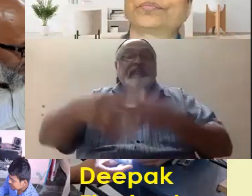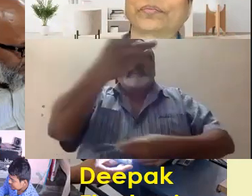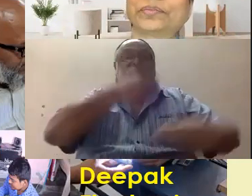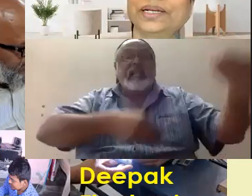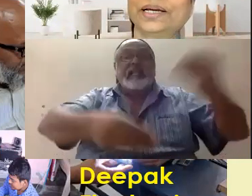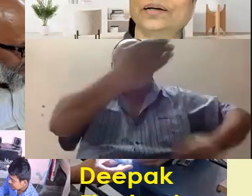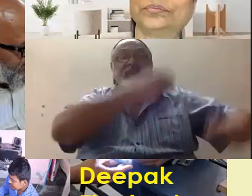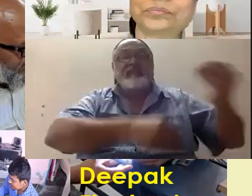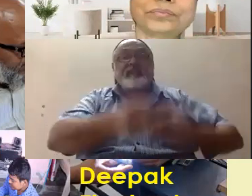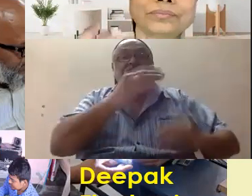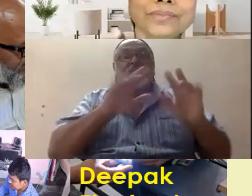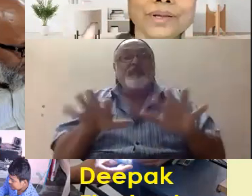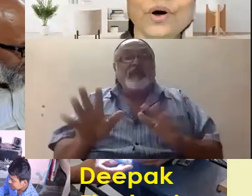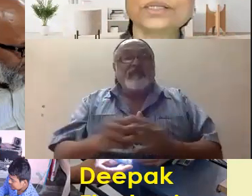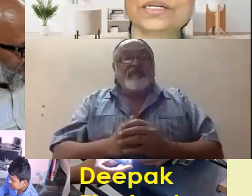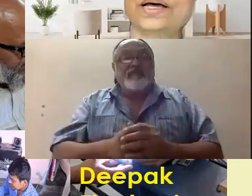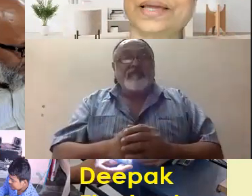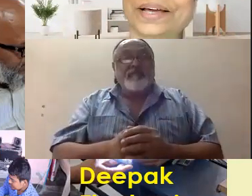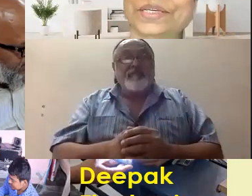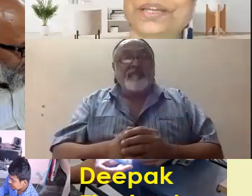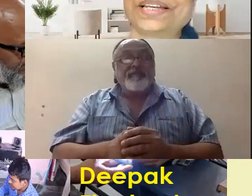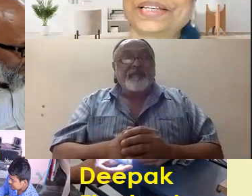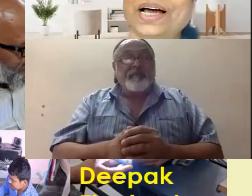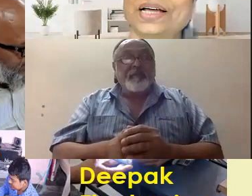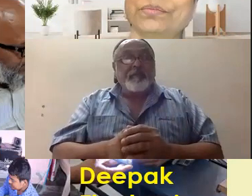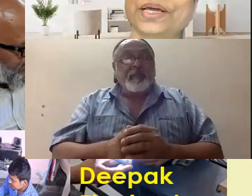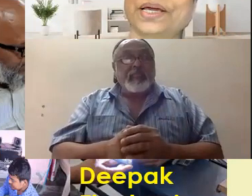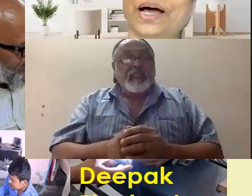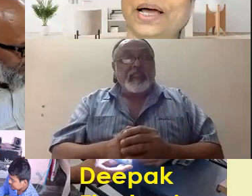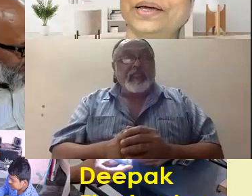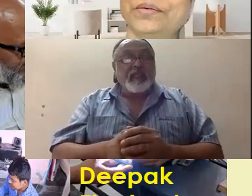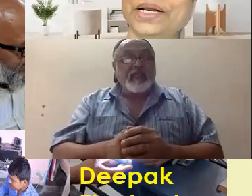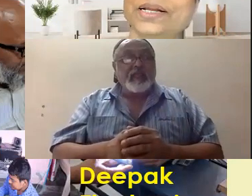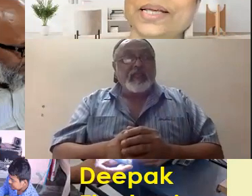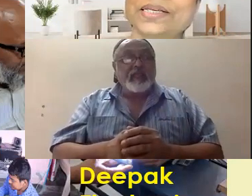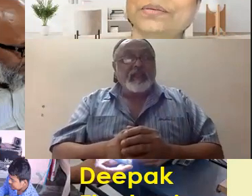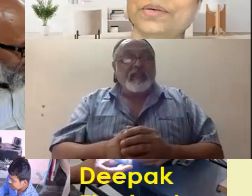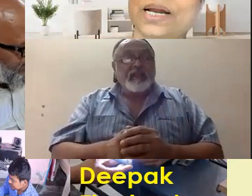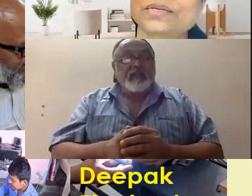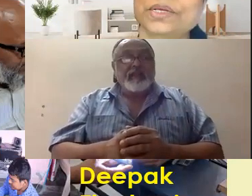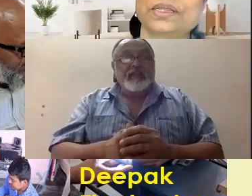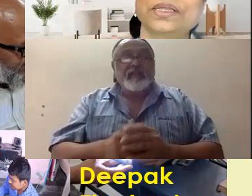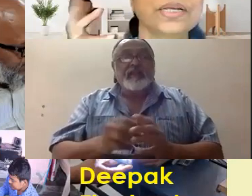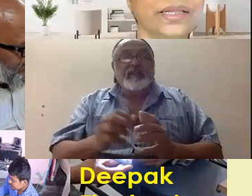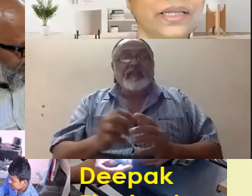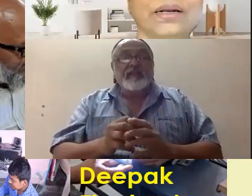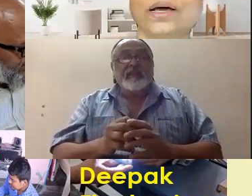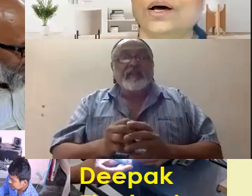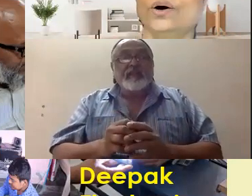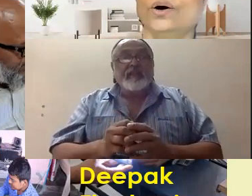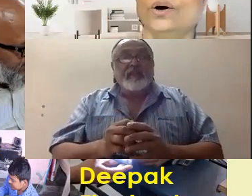जो इनका बहुत अच्छा एक एक्सपीरियंस रहा. जब ये आए हमारे NSIC में क्लास में, तीसरे